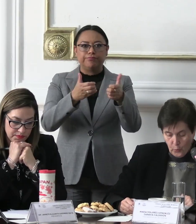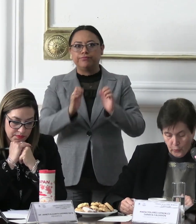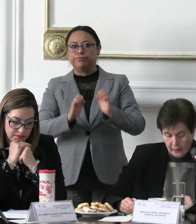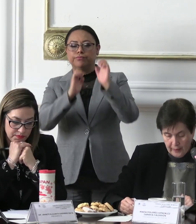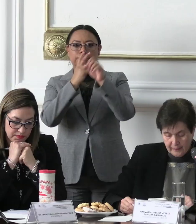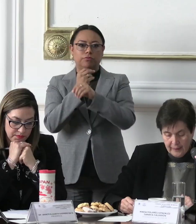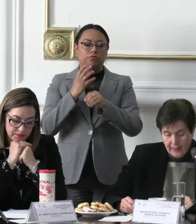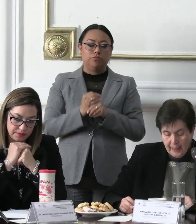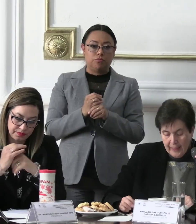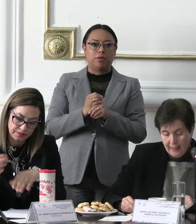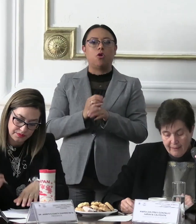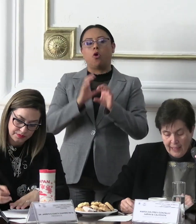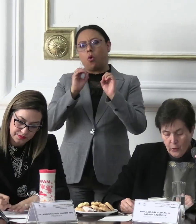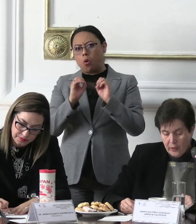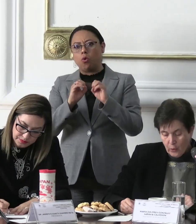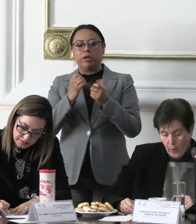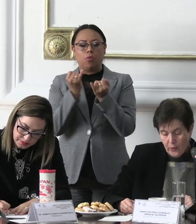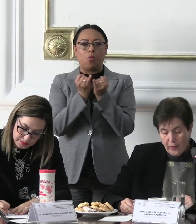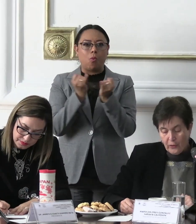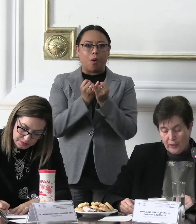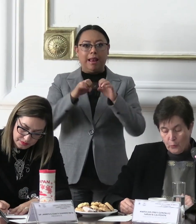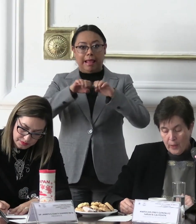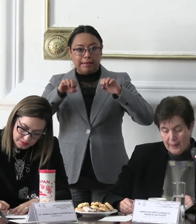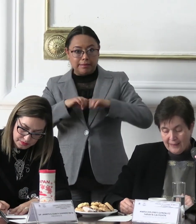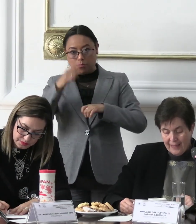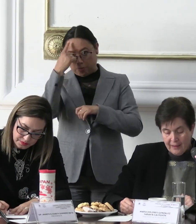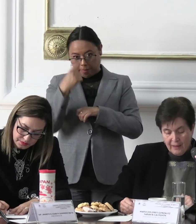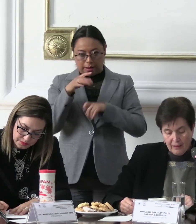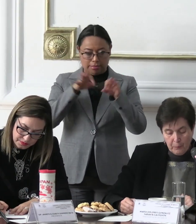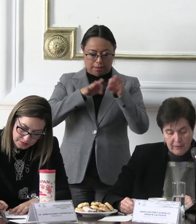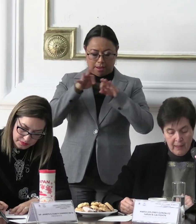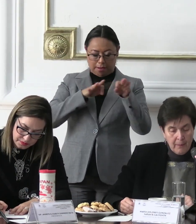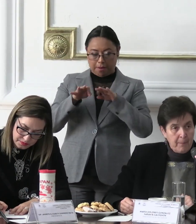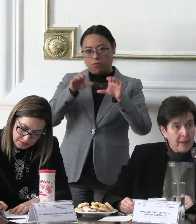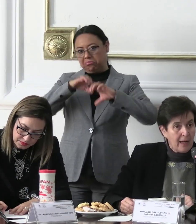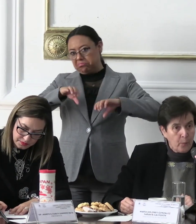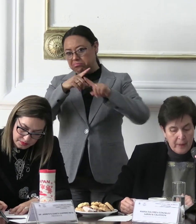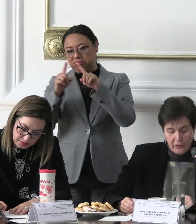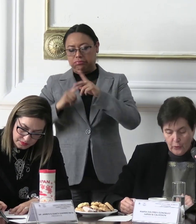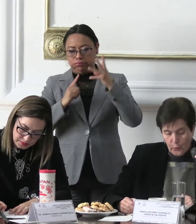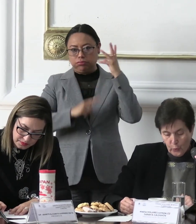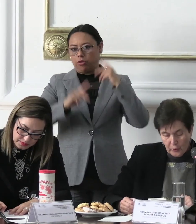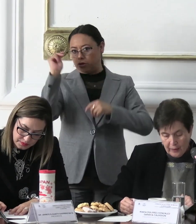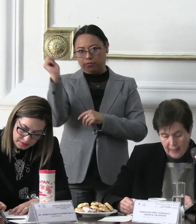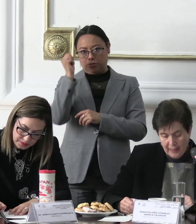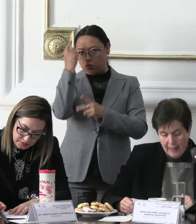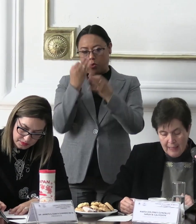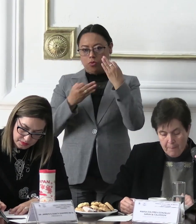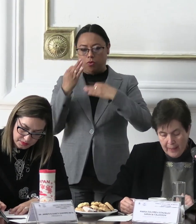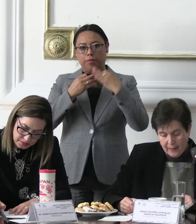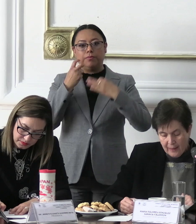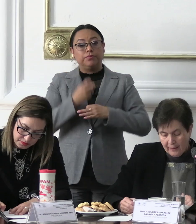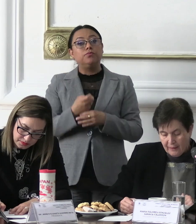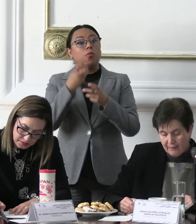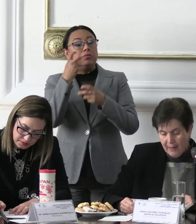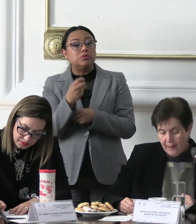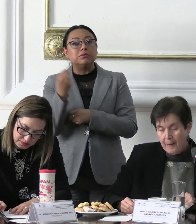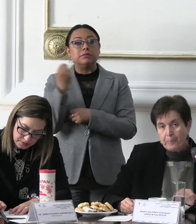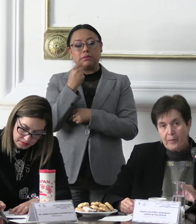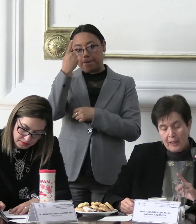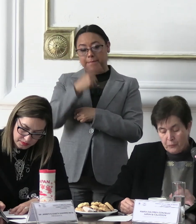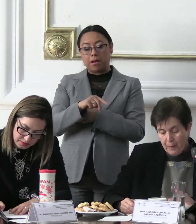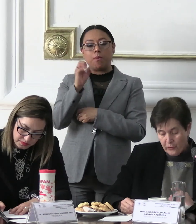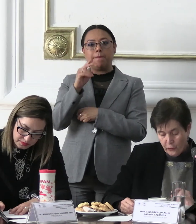y tecnológica. El estado adecuado de los inmuebles es indispensable para la operación cotidiana y para